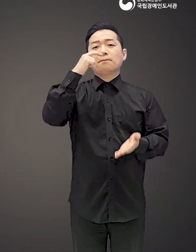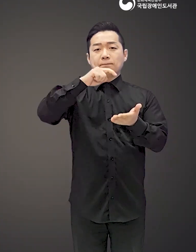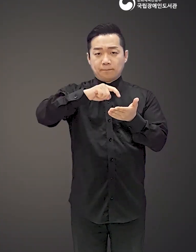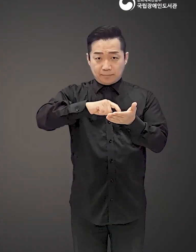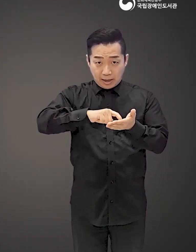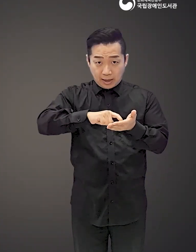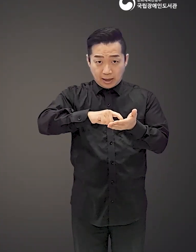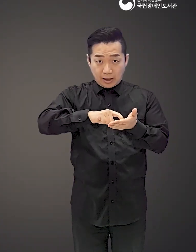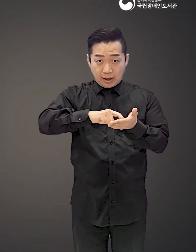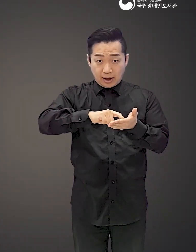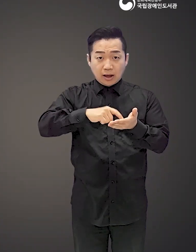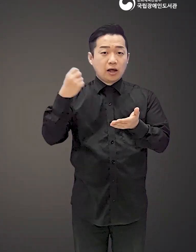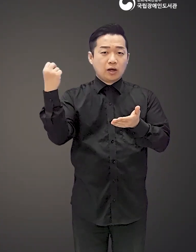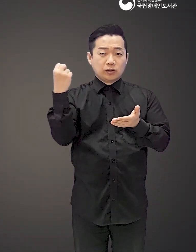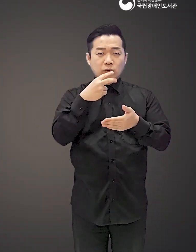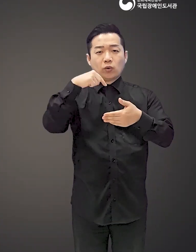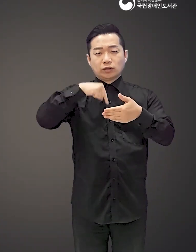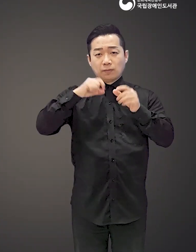자신을 발견하며